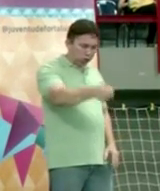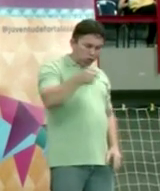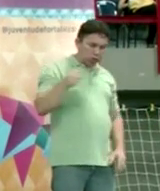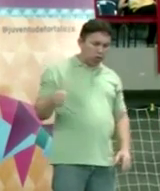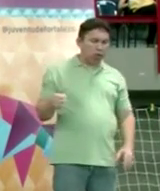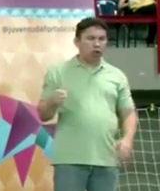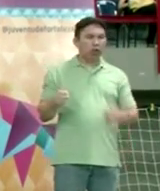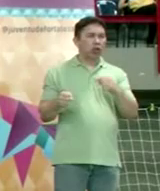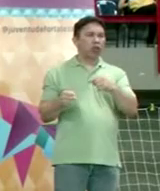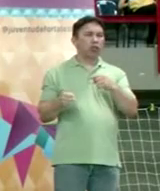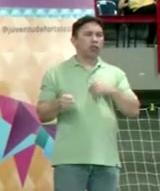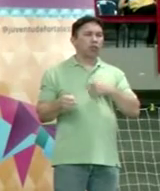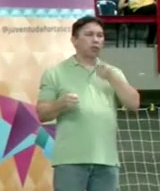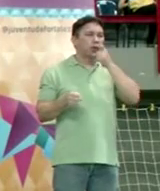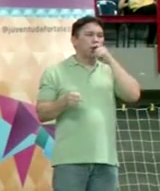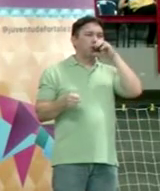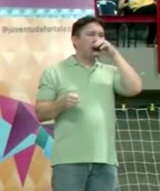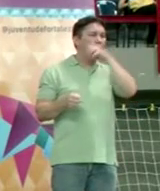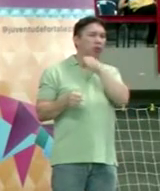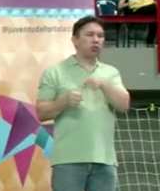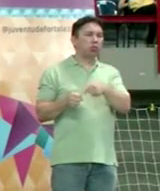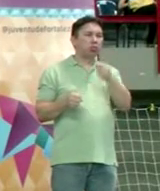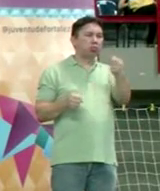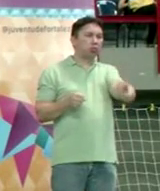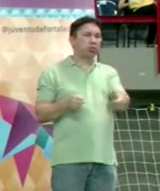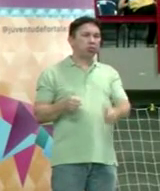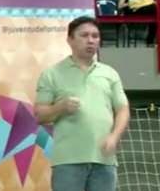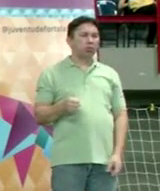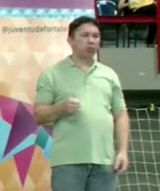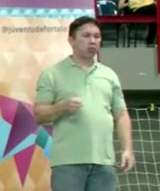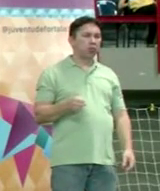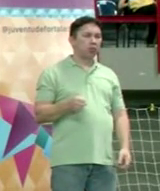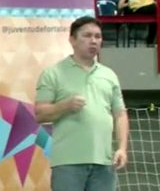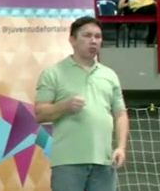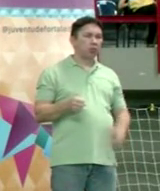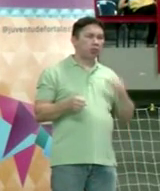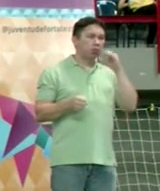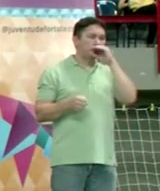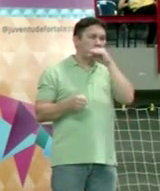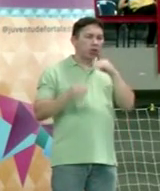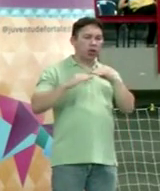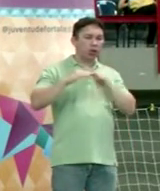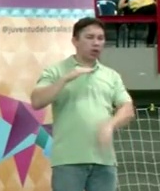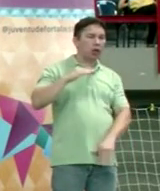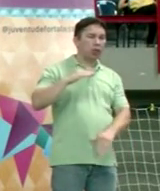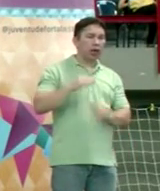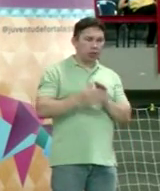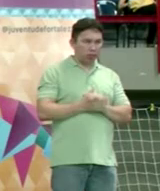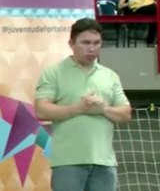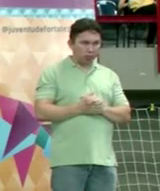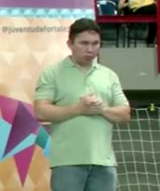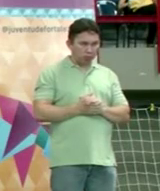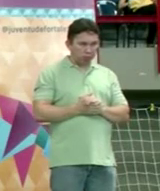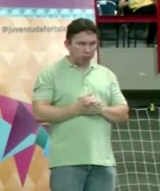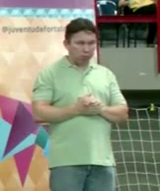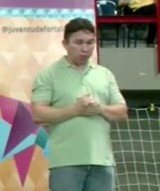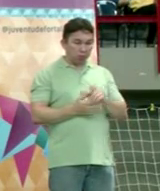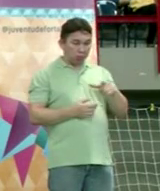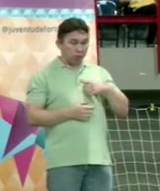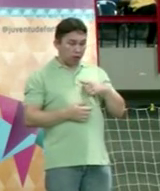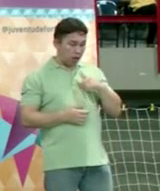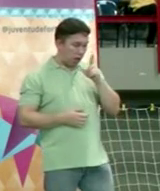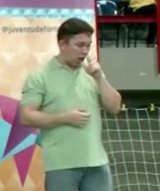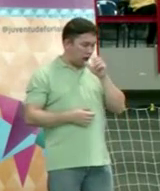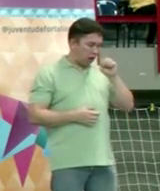vai resfriar o quê? Bruscamente também. Porque o calor específico dele é o quê? É baixo. Então assim, água e